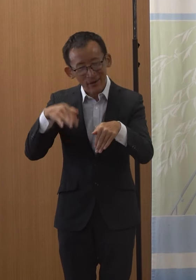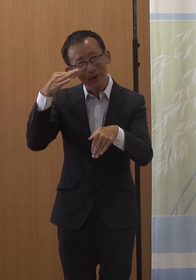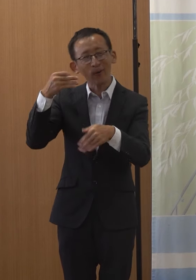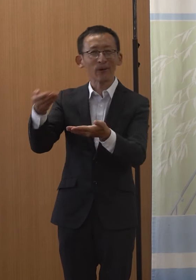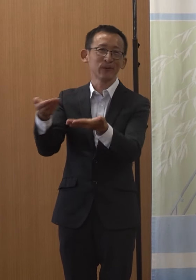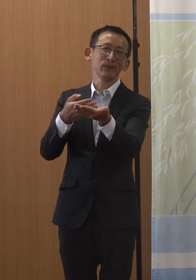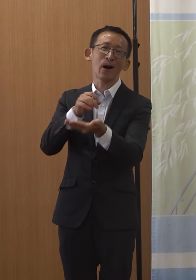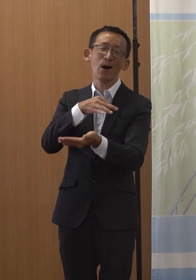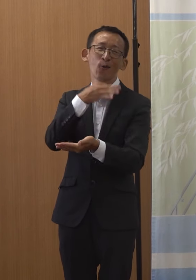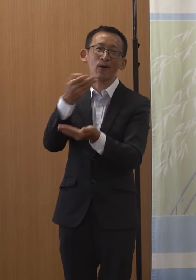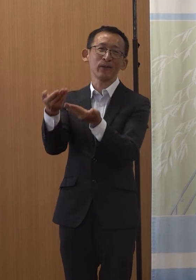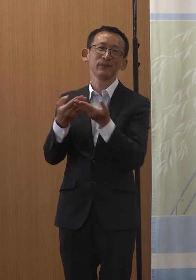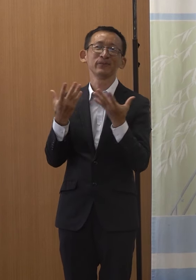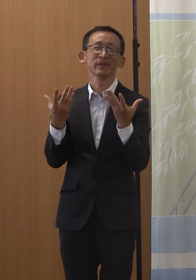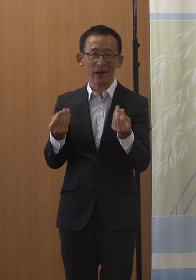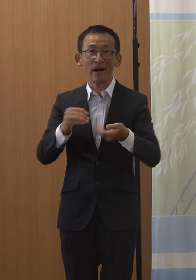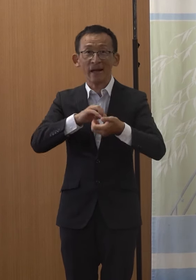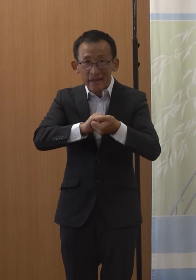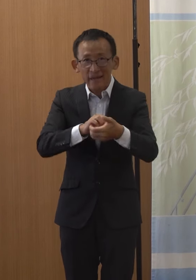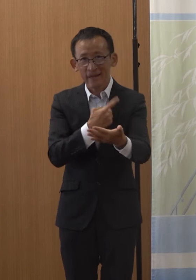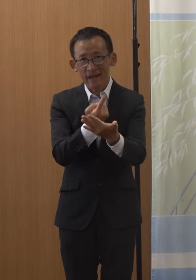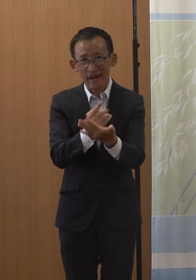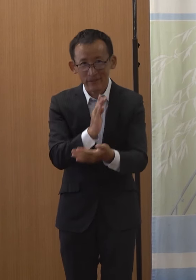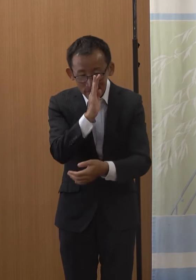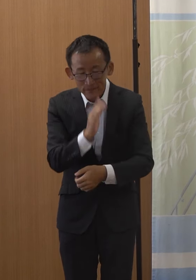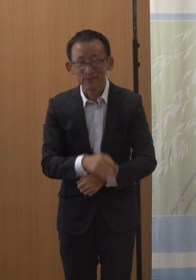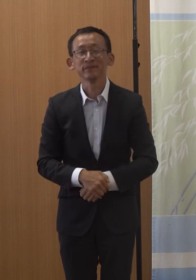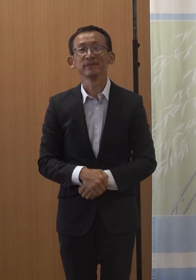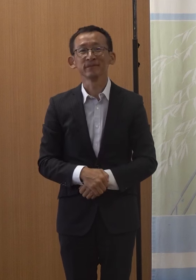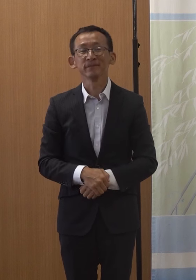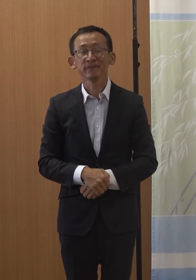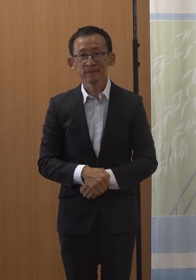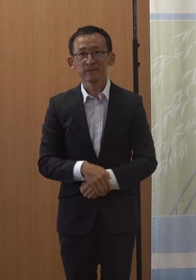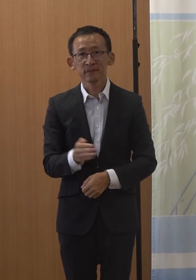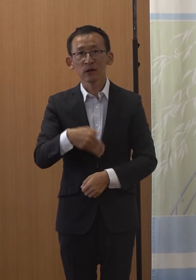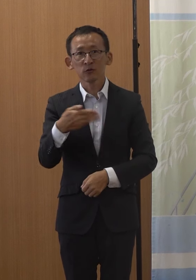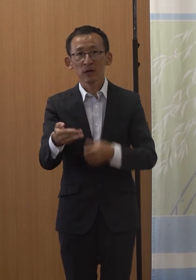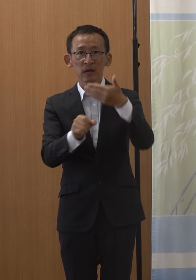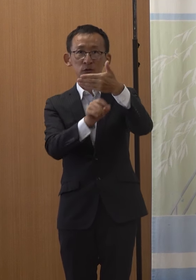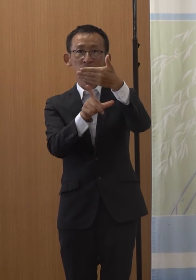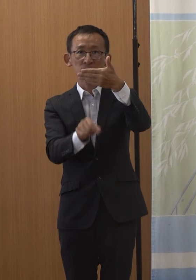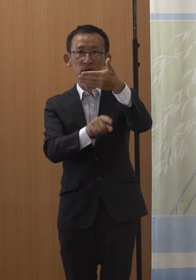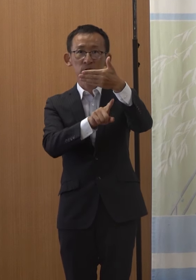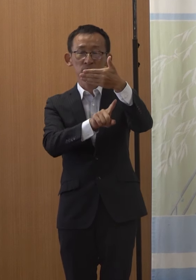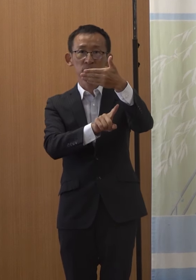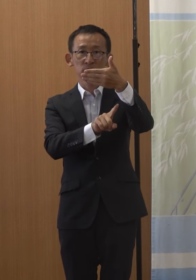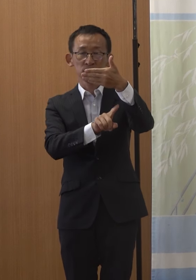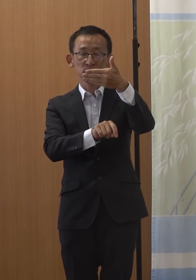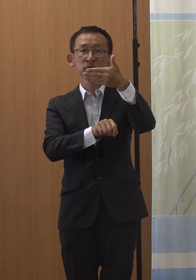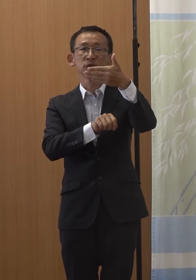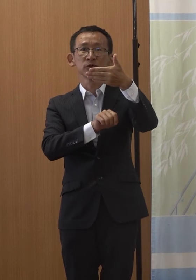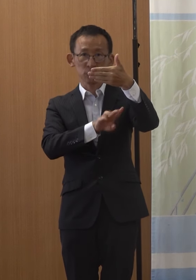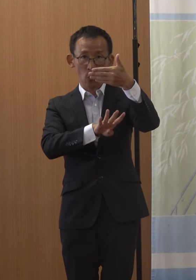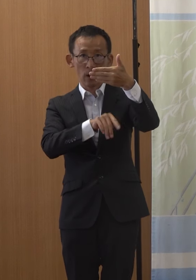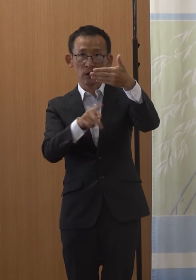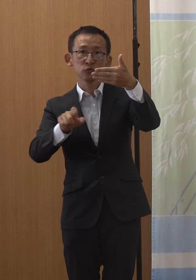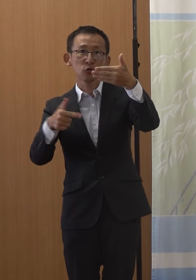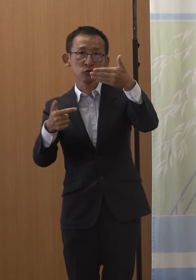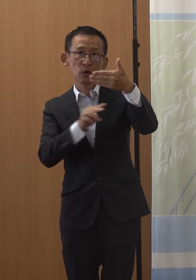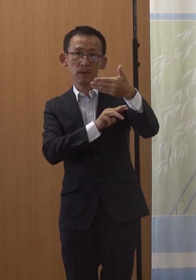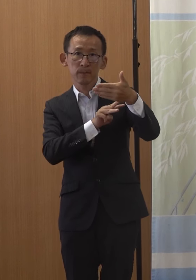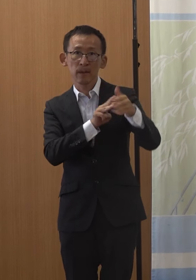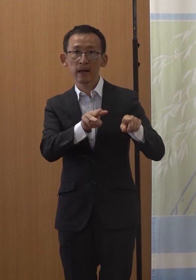参加いただければと思います。また9月の14日から16日の3日間、3連休であります